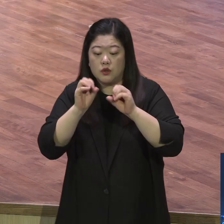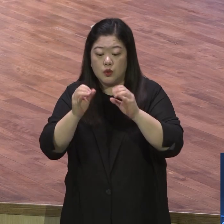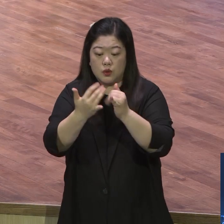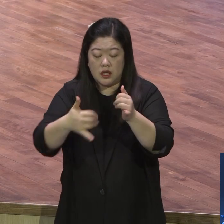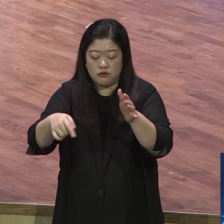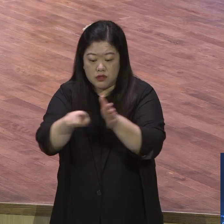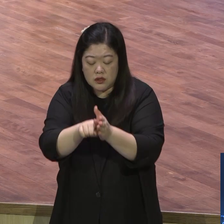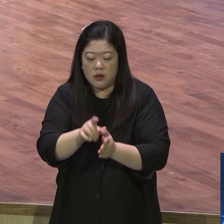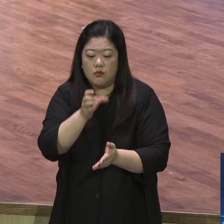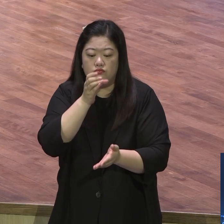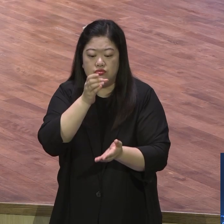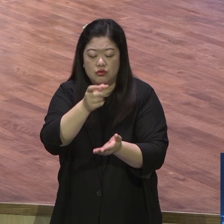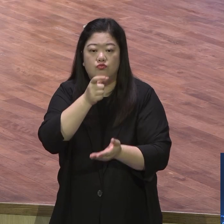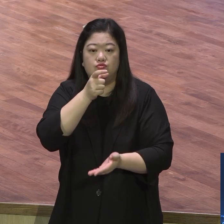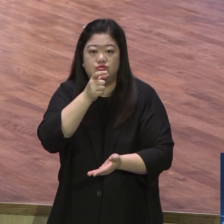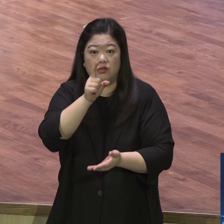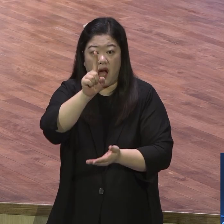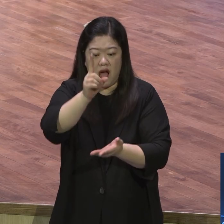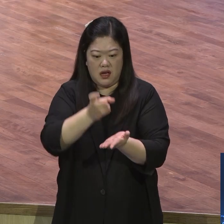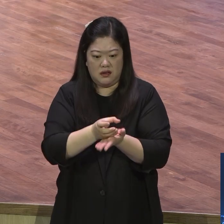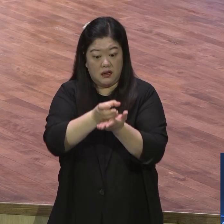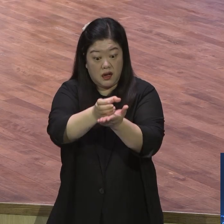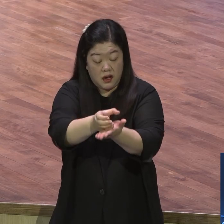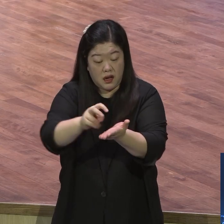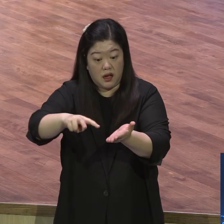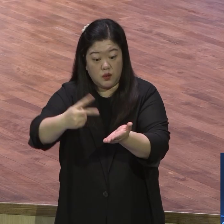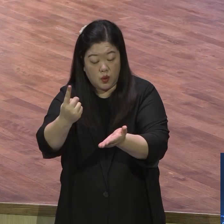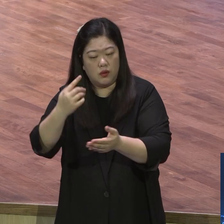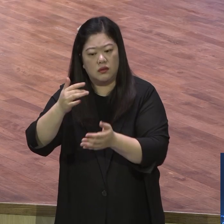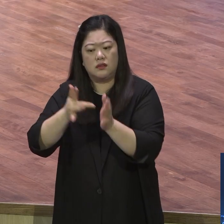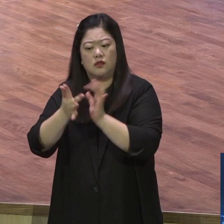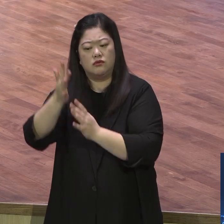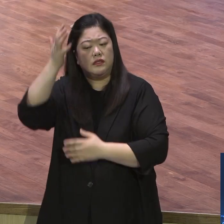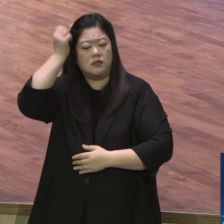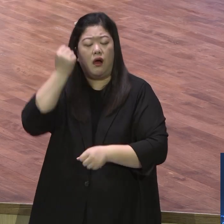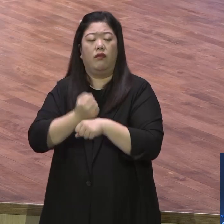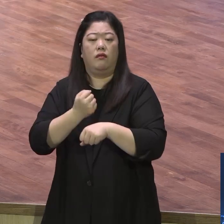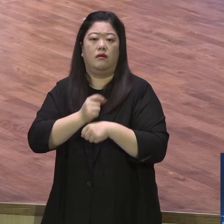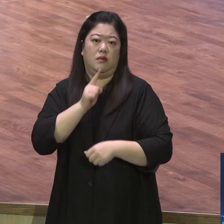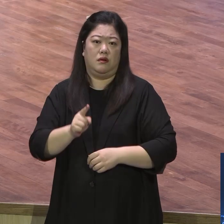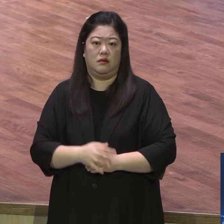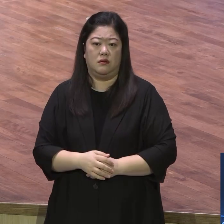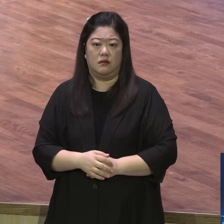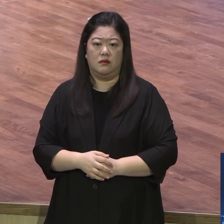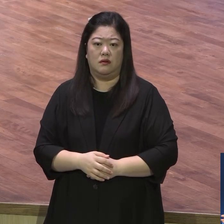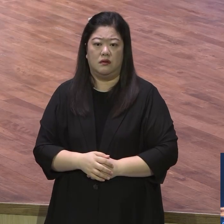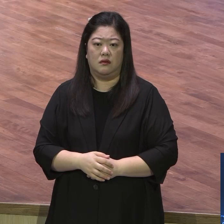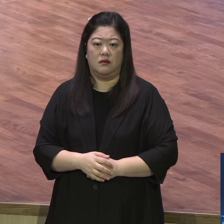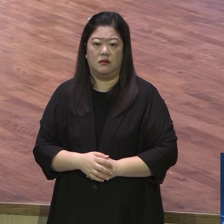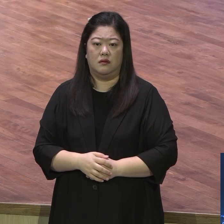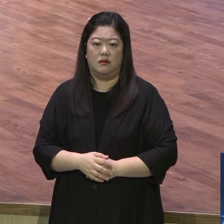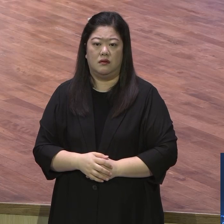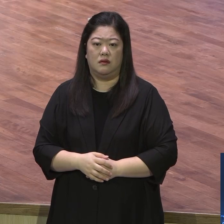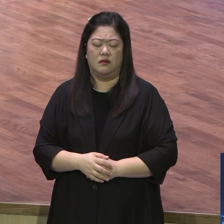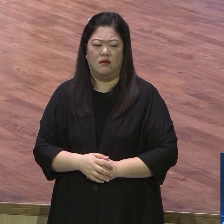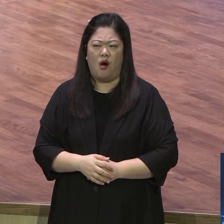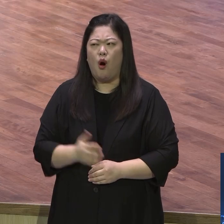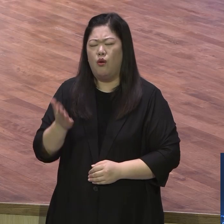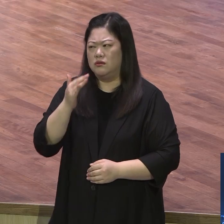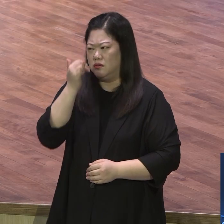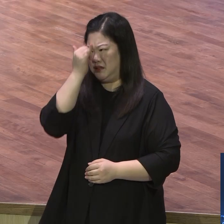내 이름으로 그랬어요 아무 생각 없이 인위적으로 도둑적으로 윤리적으로 불쌍해서 그거는 다른 종교도 하는